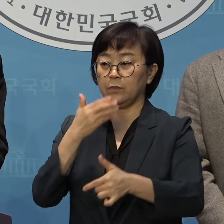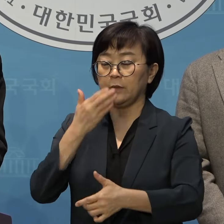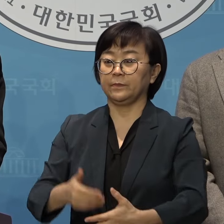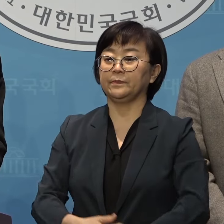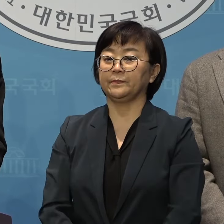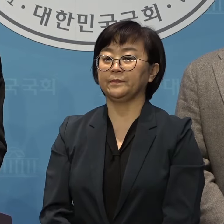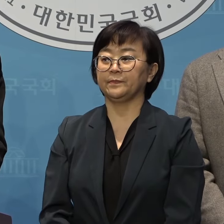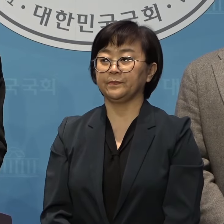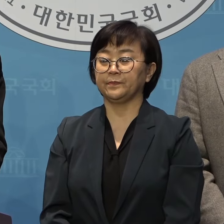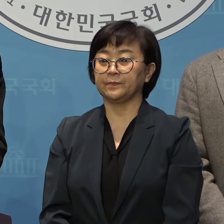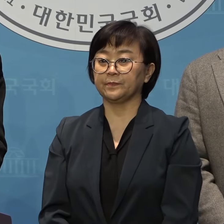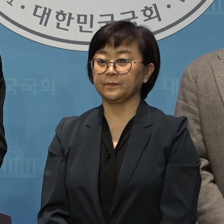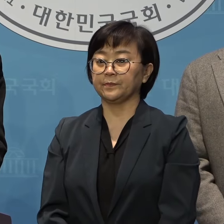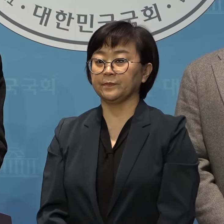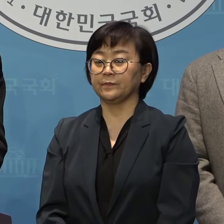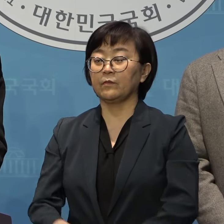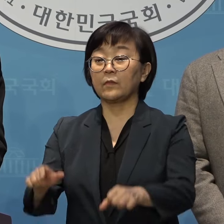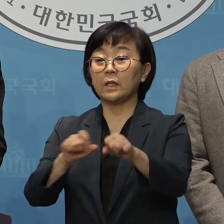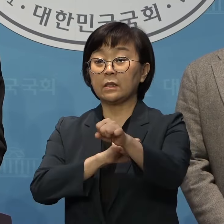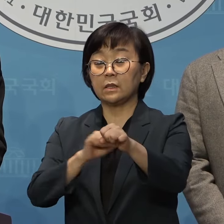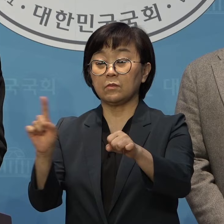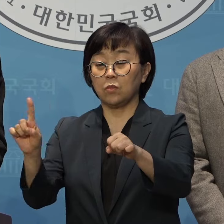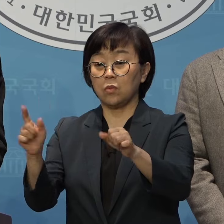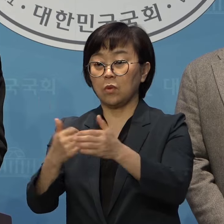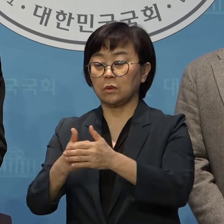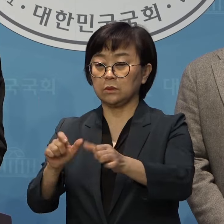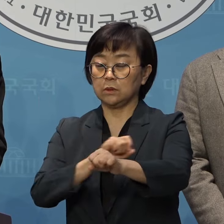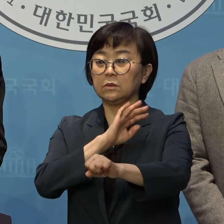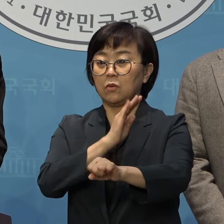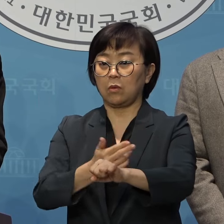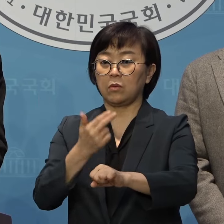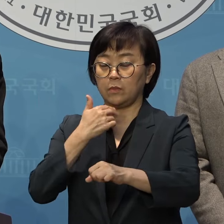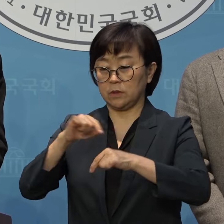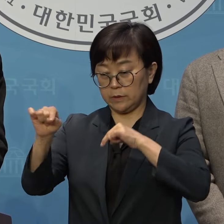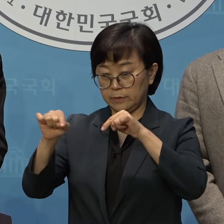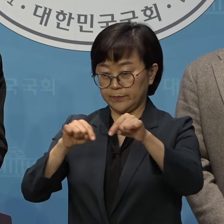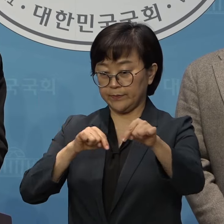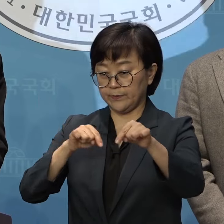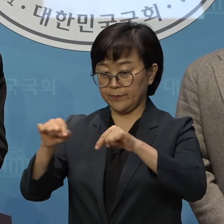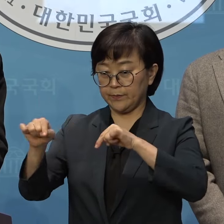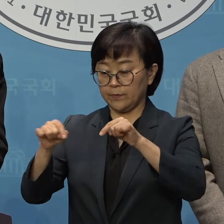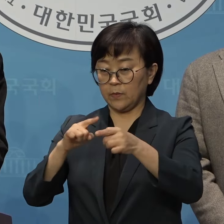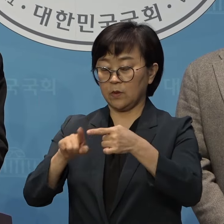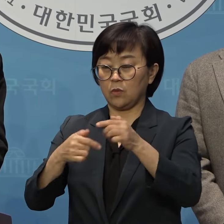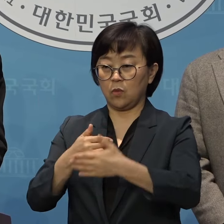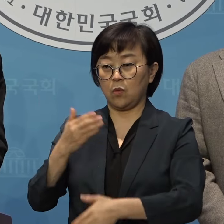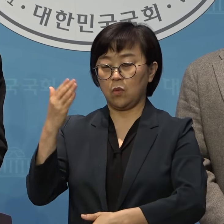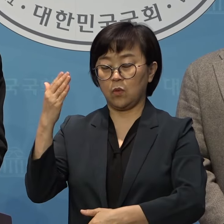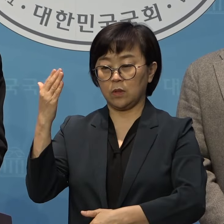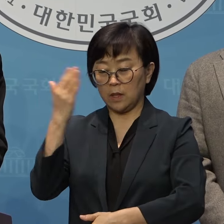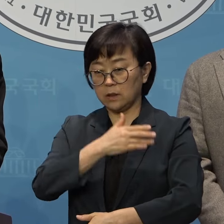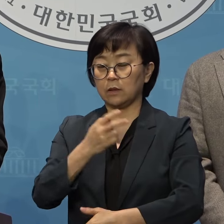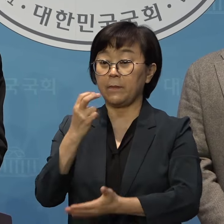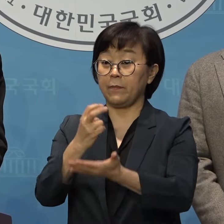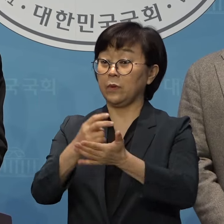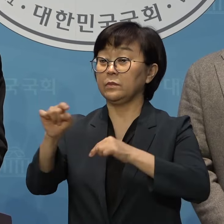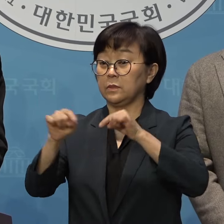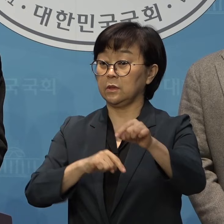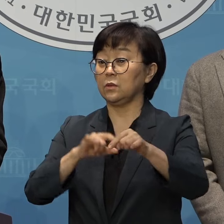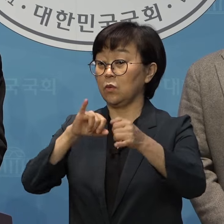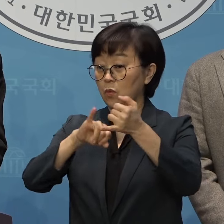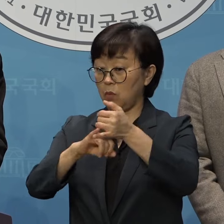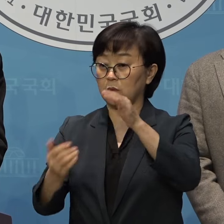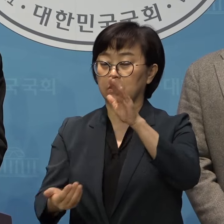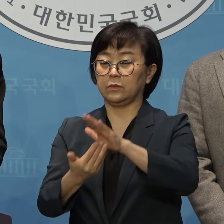있습니다. 특히 특권 없는 정치와 성역 없는 법치를 꼭